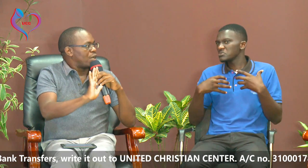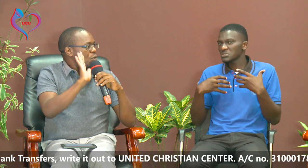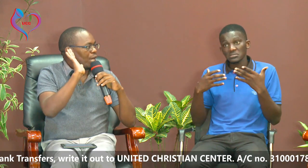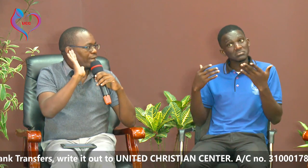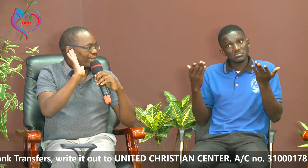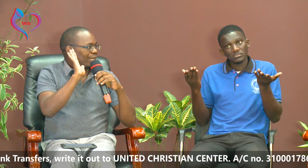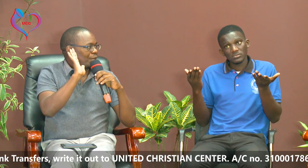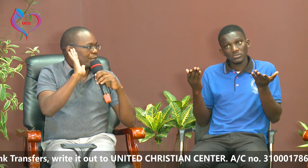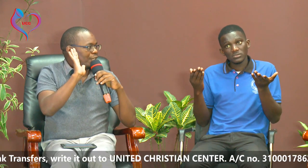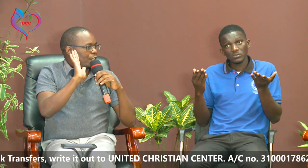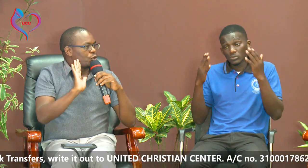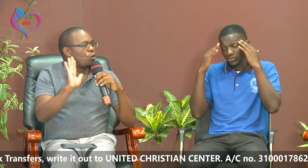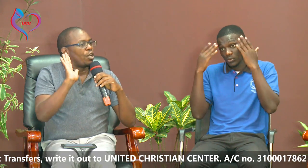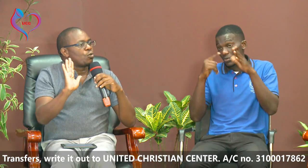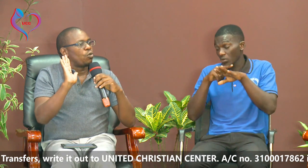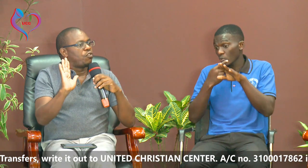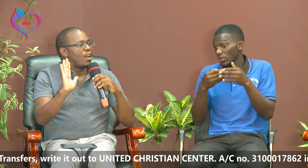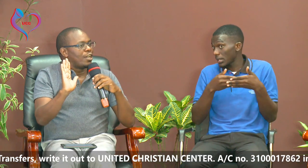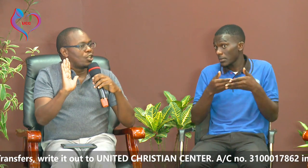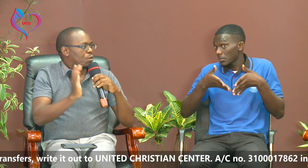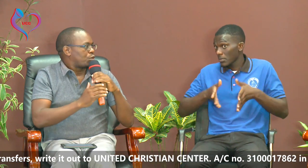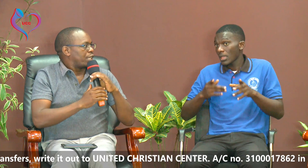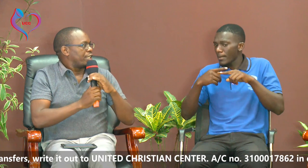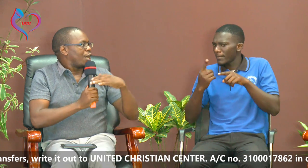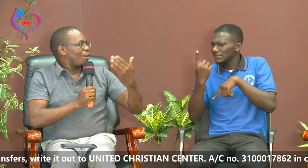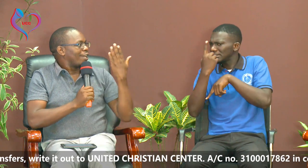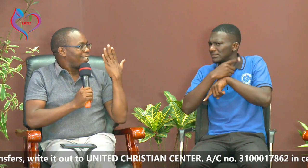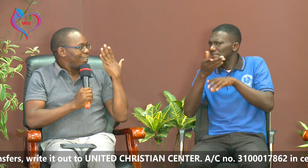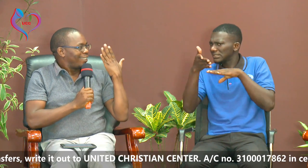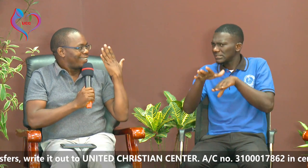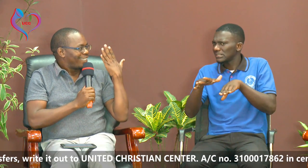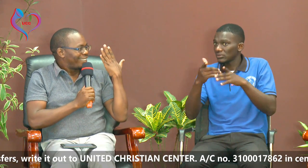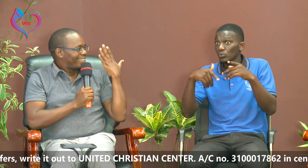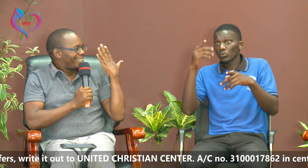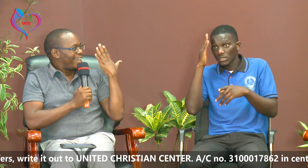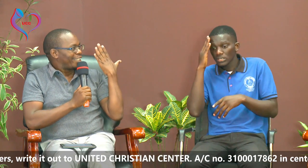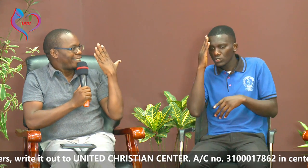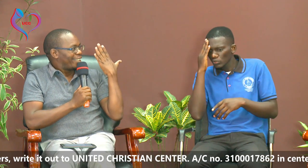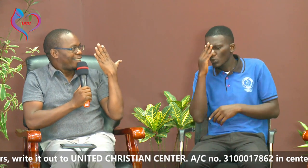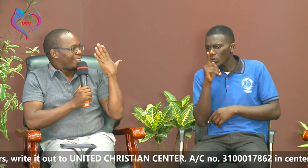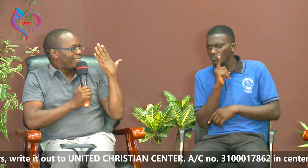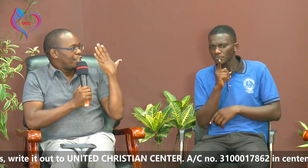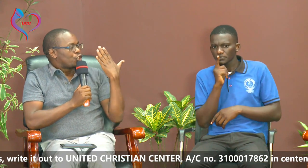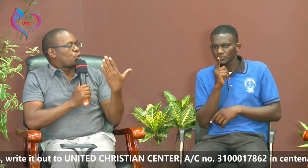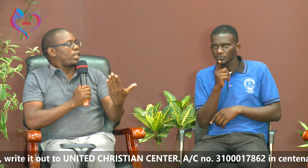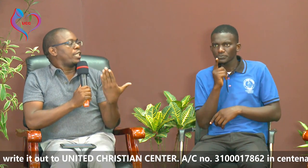nga omwana azaalibwa kyokka olunaku lw'okufa tuba tutegedde kyakola atya kyali kyokka